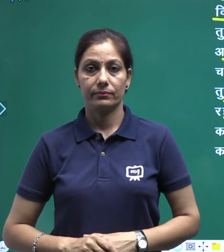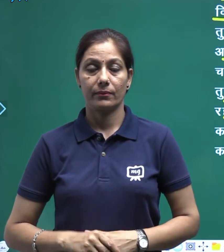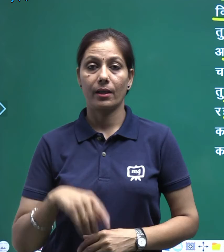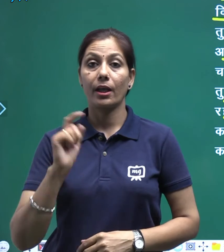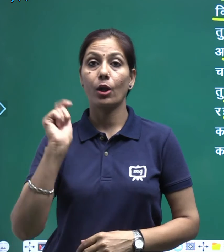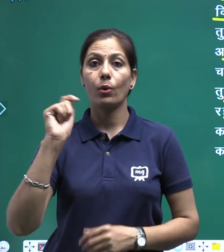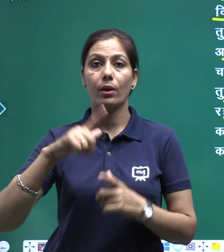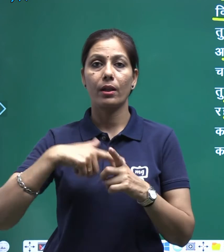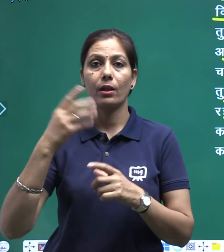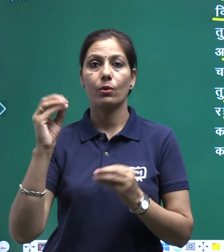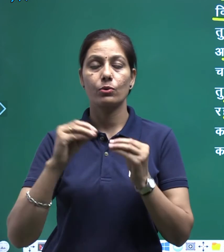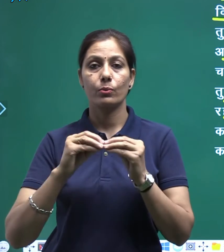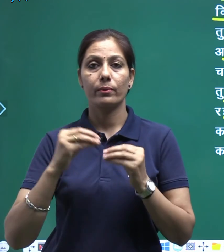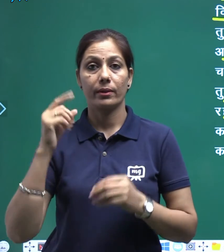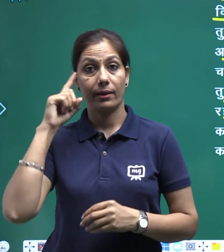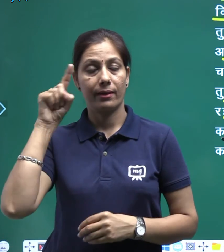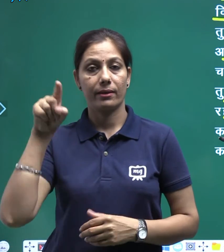नौकरी के लिए